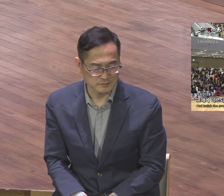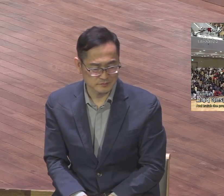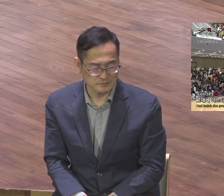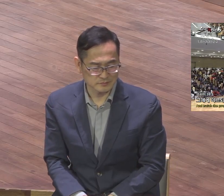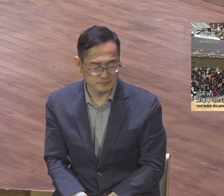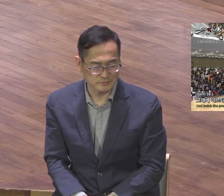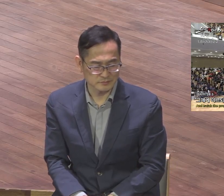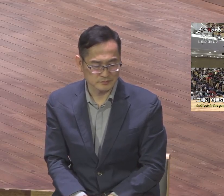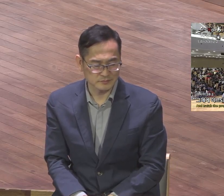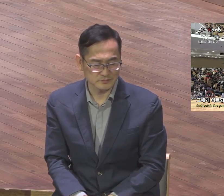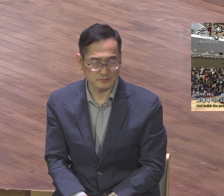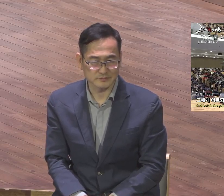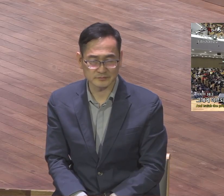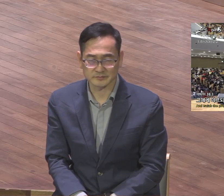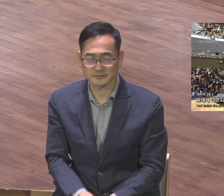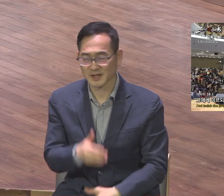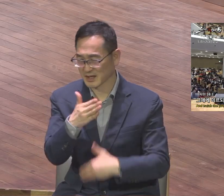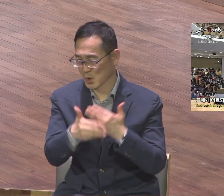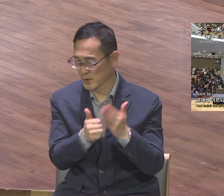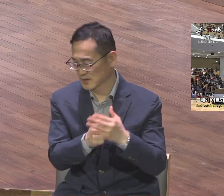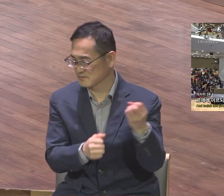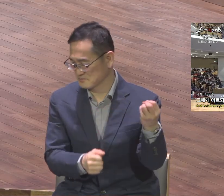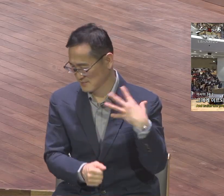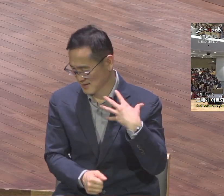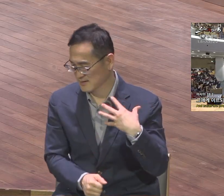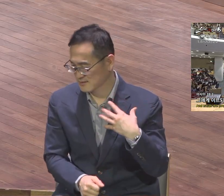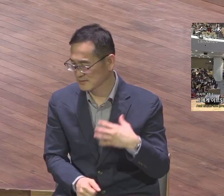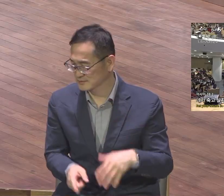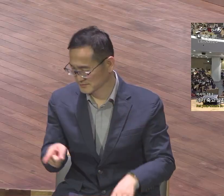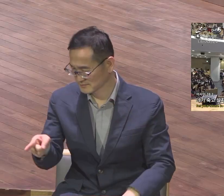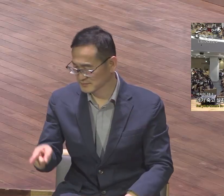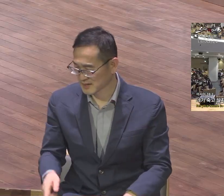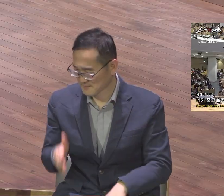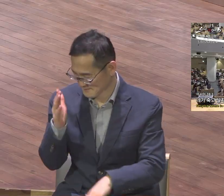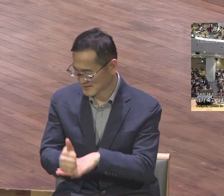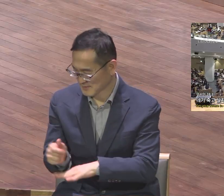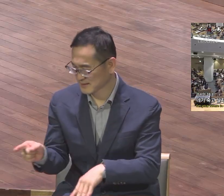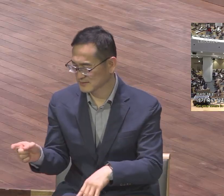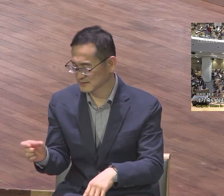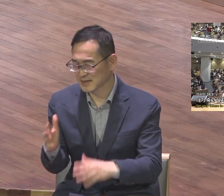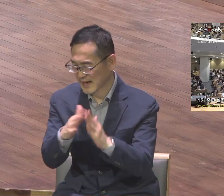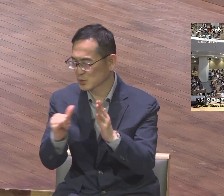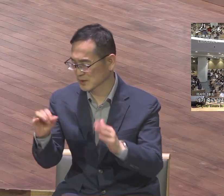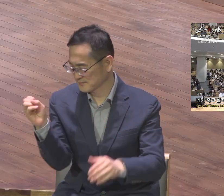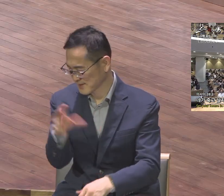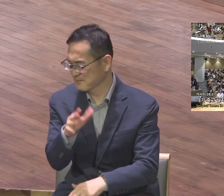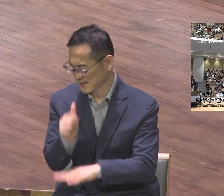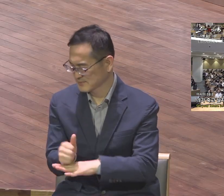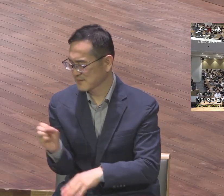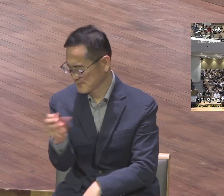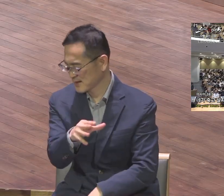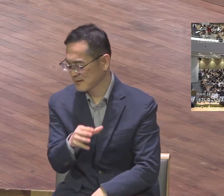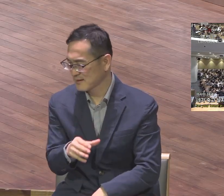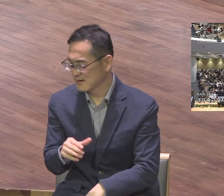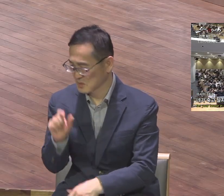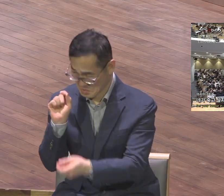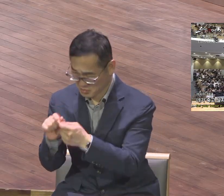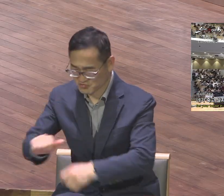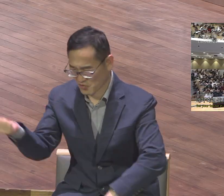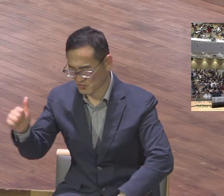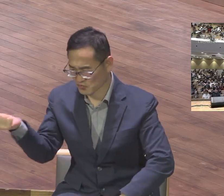이르되 여호와께서 이같이 말씀하시기를 너는 내 집에 유언하라. 너가 죽고 살지 못하리라 하셨나이다